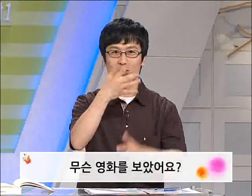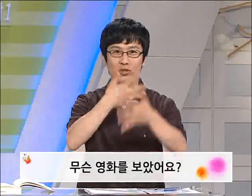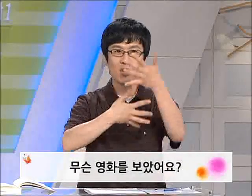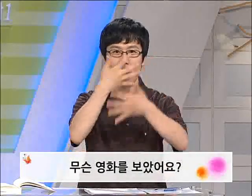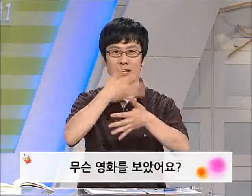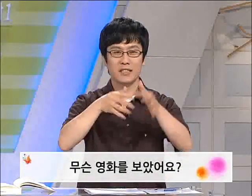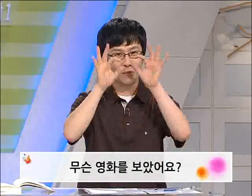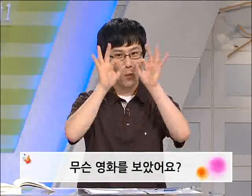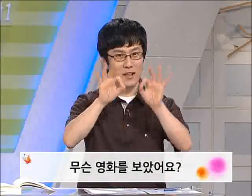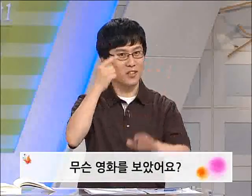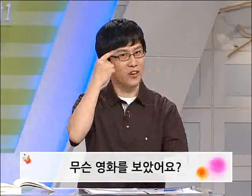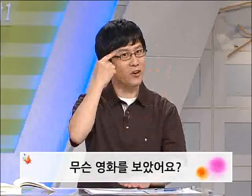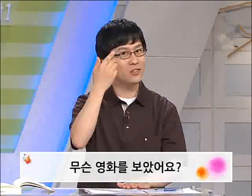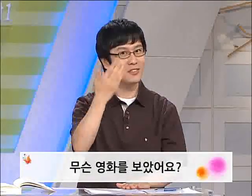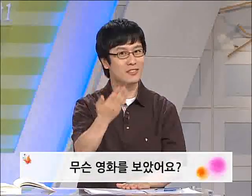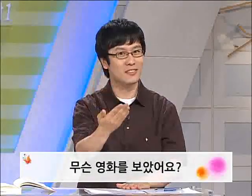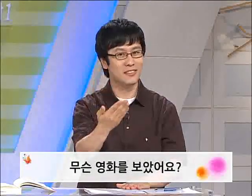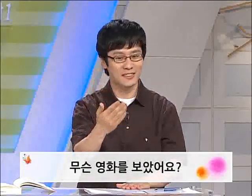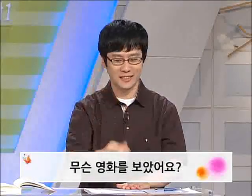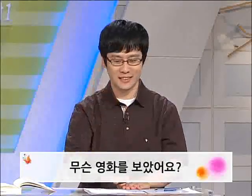무슨 영화를 보았어요?